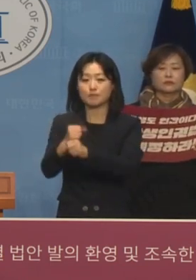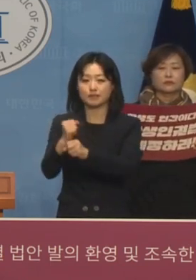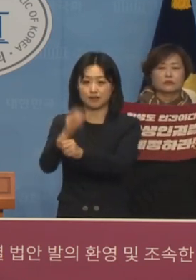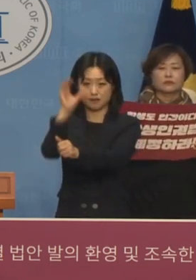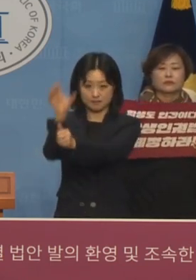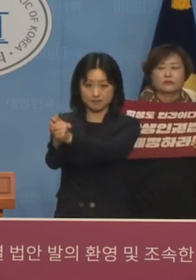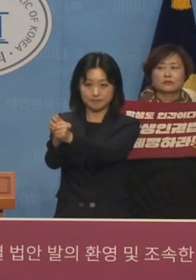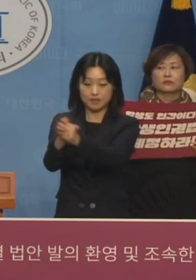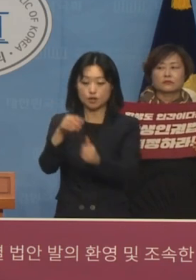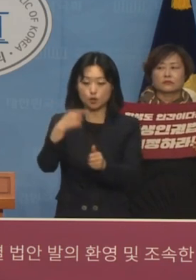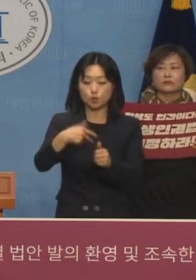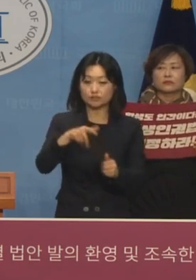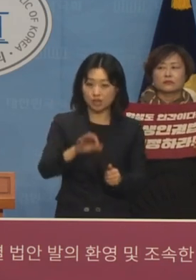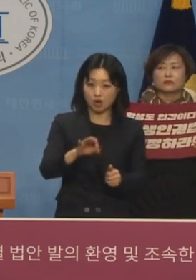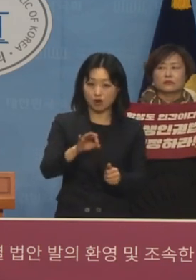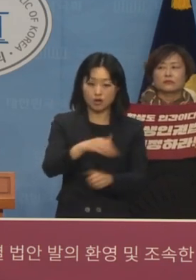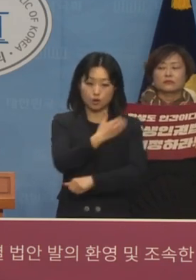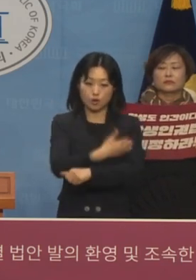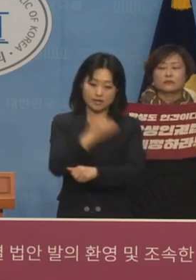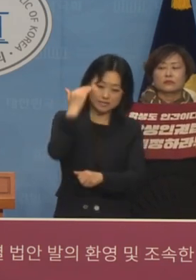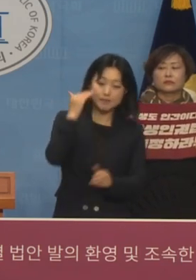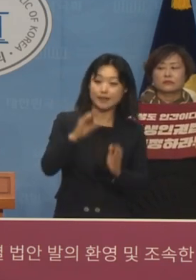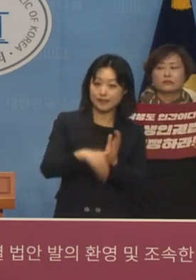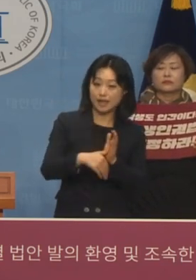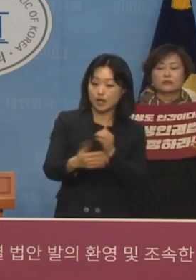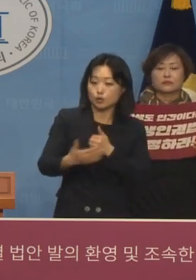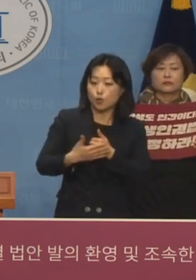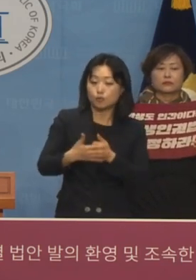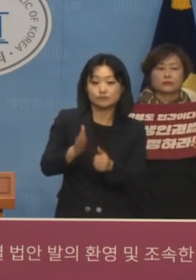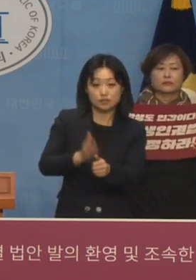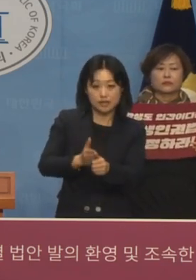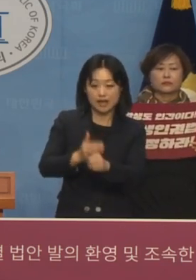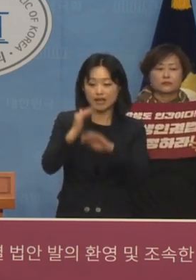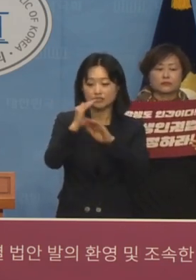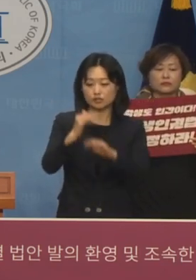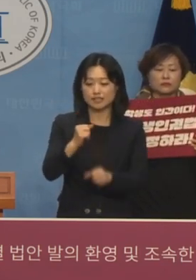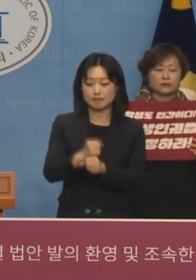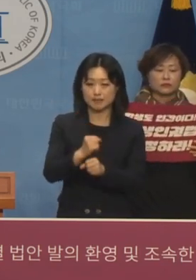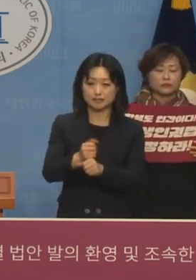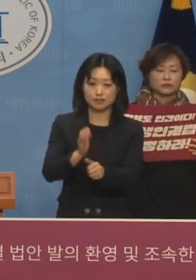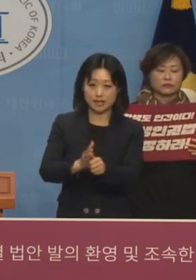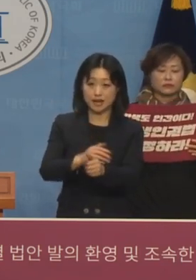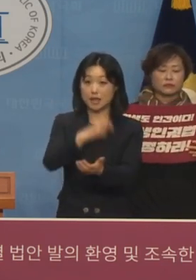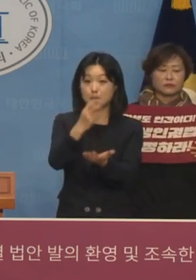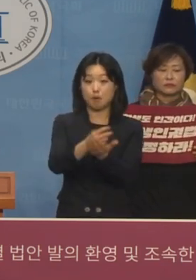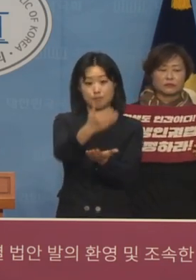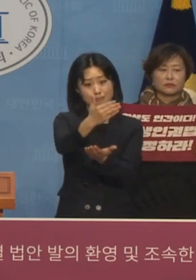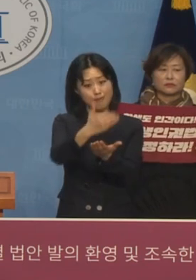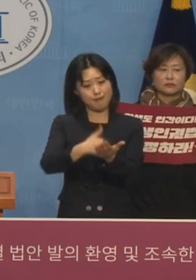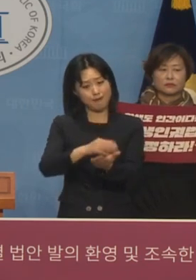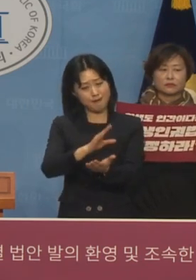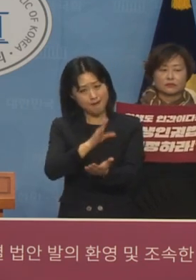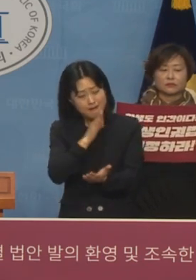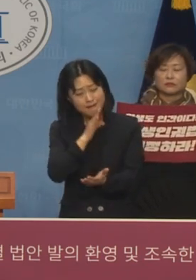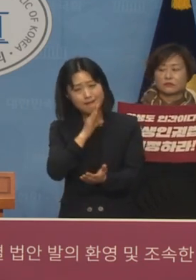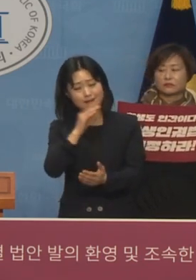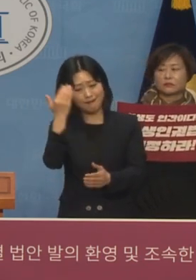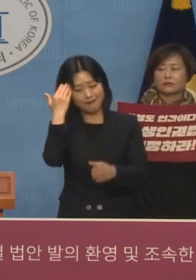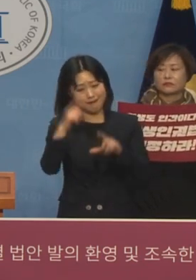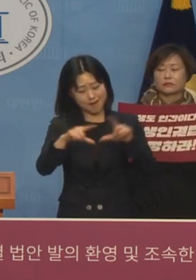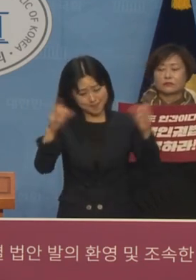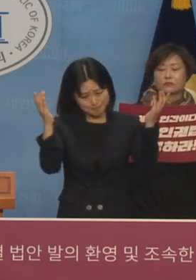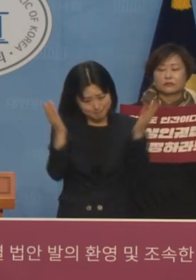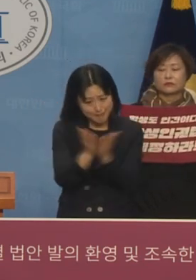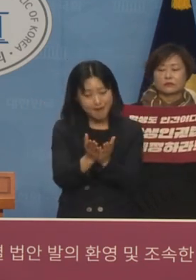지우며 교육청에 권리가 침해당했을 때 도움을 청할 수 있는 절차를 마련하게 한 법안의 내용은 지극히